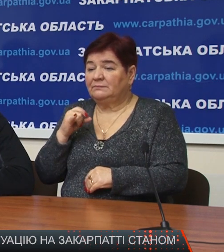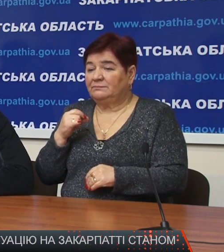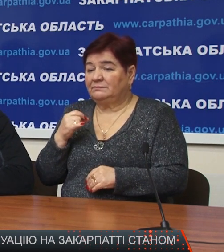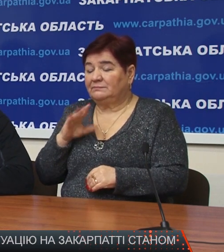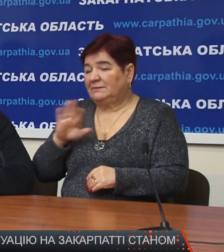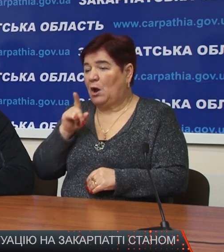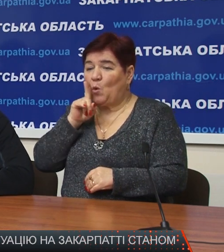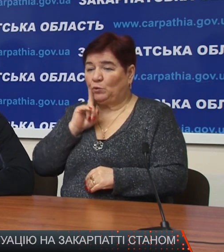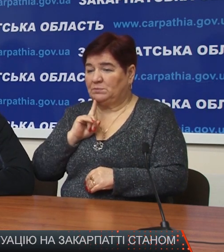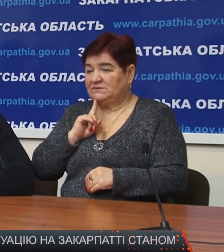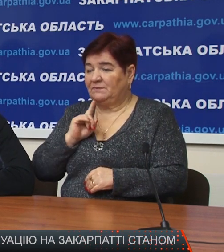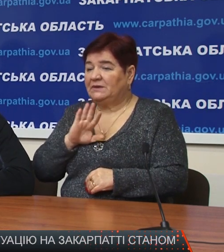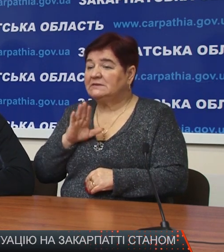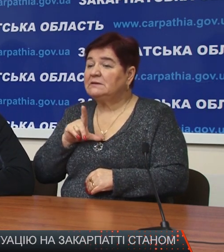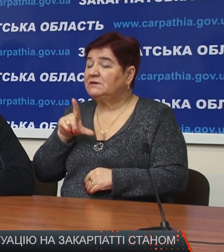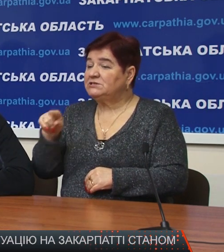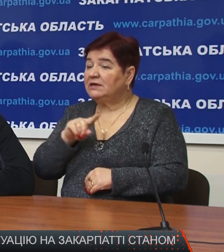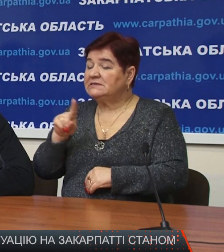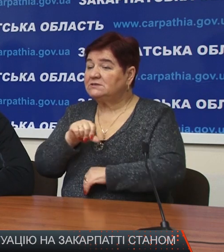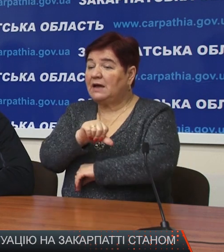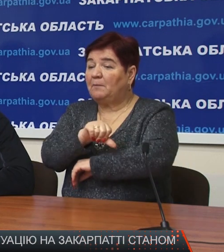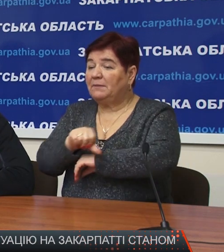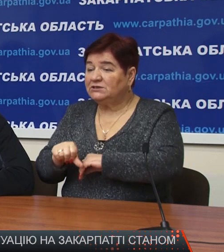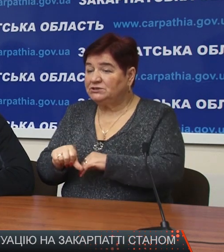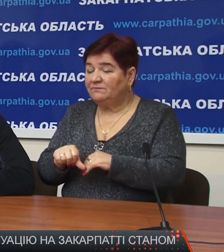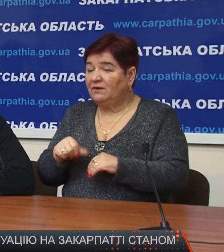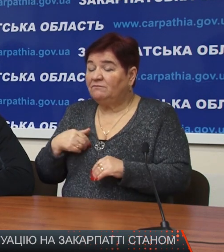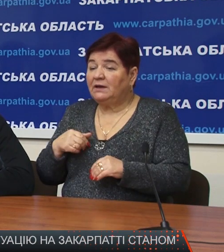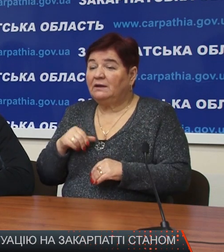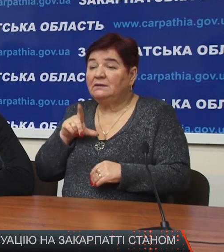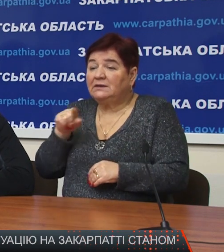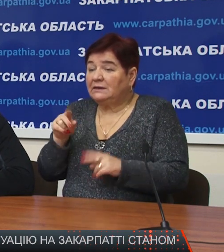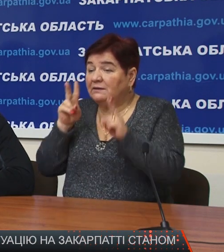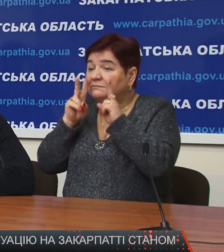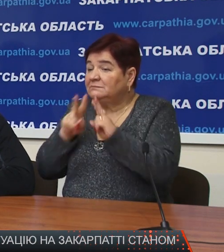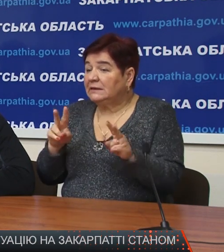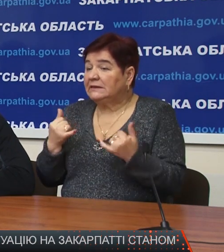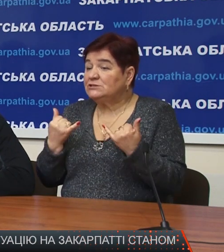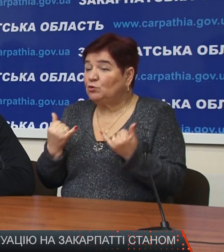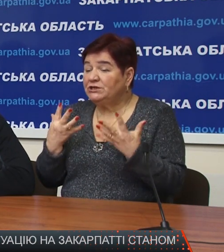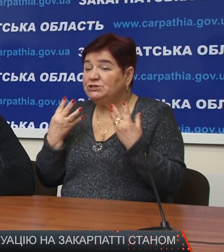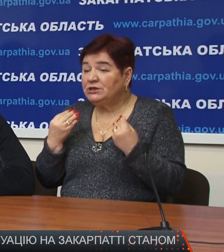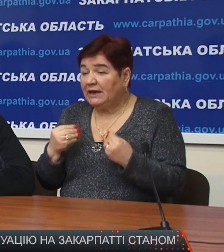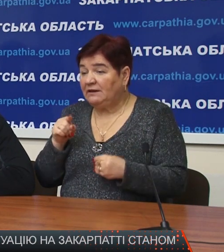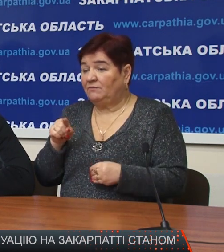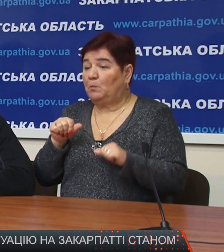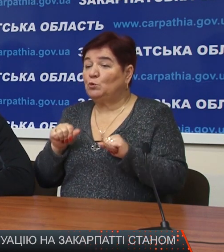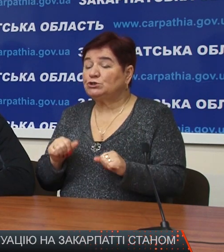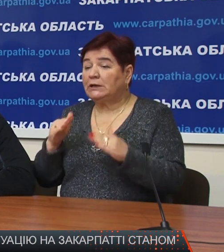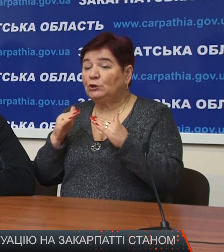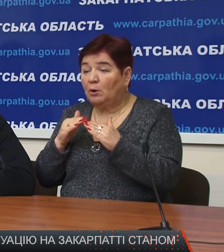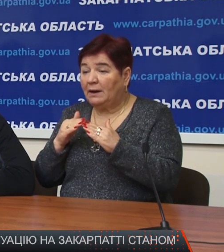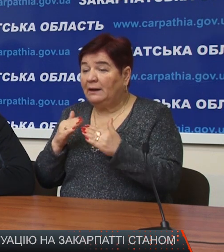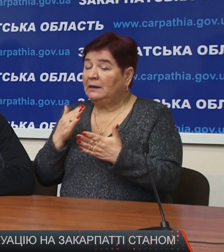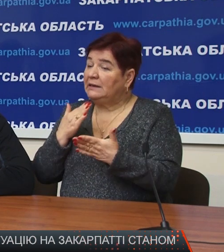дискомфорт. Також, виїжджаючи за межі країни, ви їдете в невідоме. На сьогоднішній день ви можете перебувати вдома. Особливо, я так